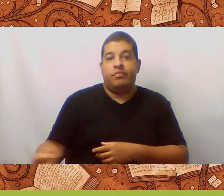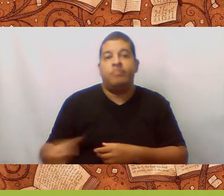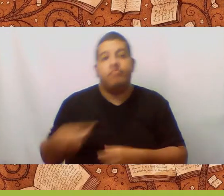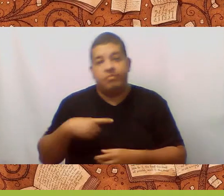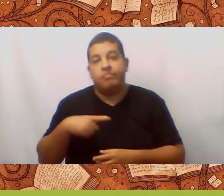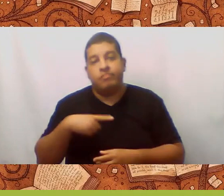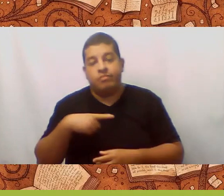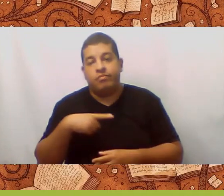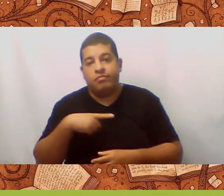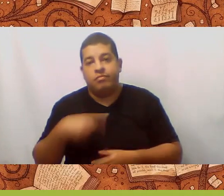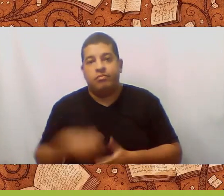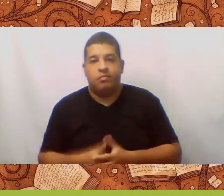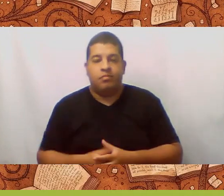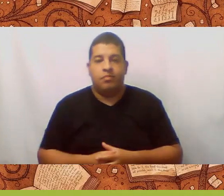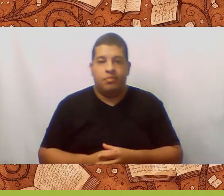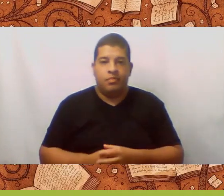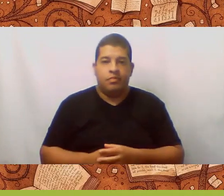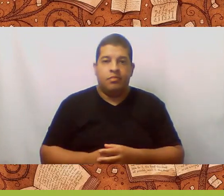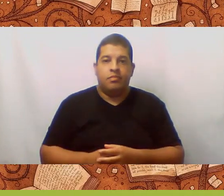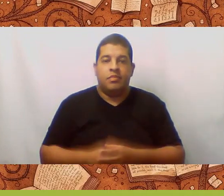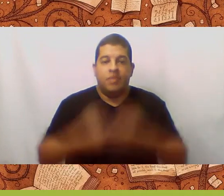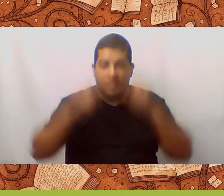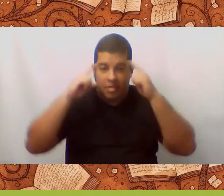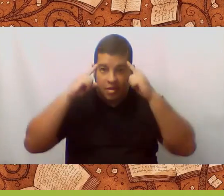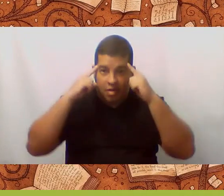violência, né,